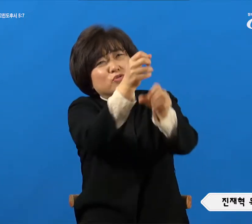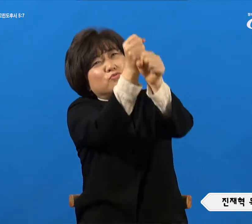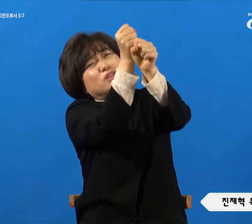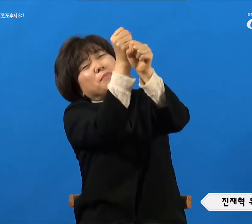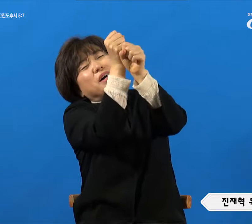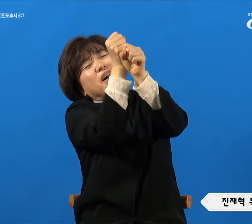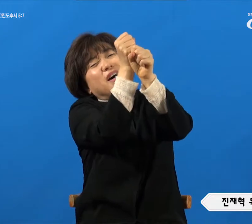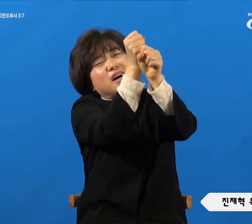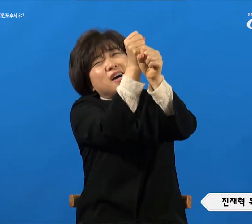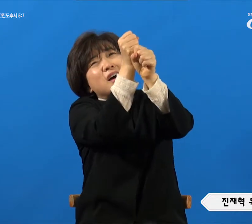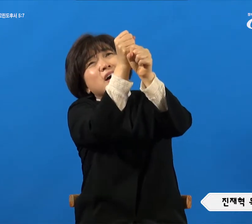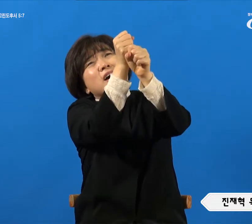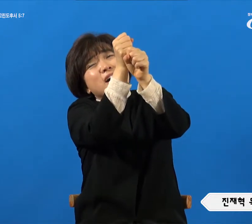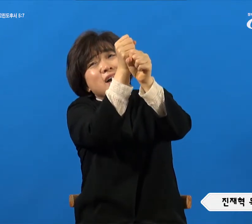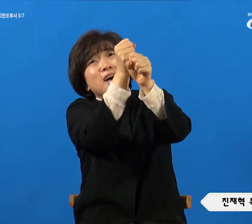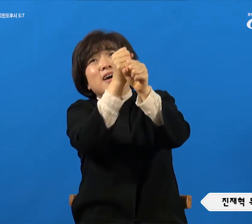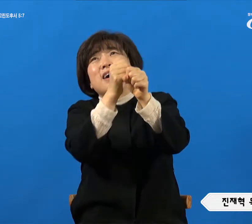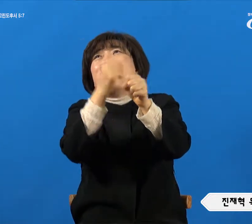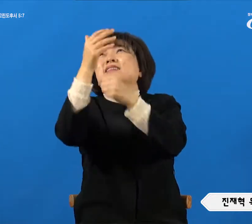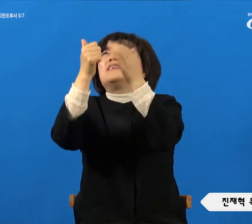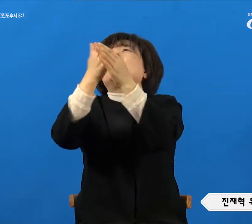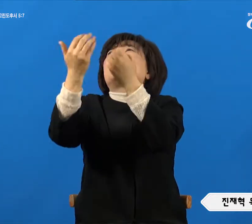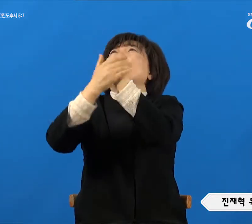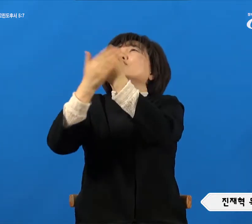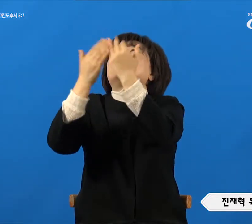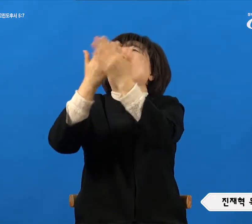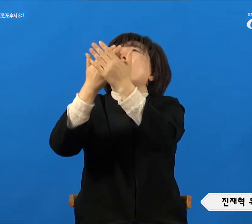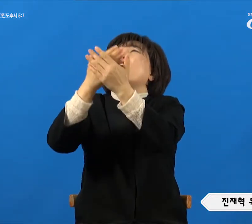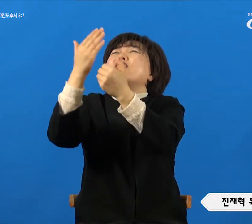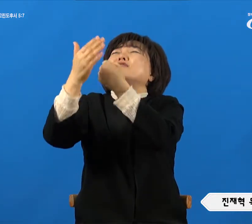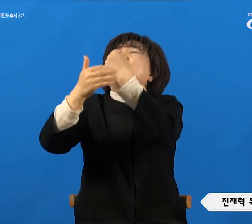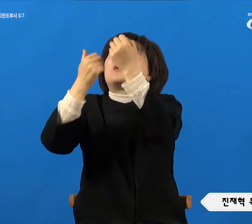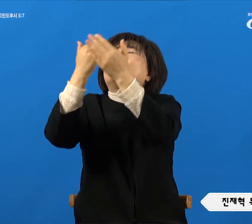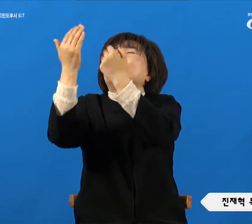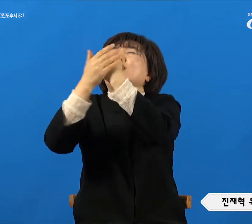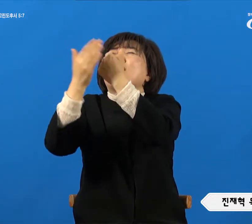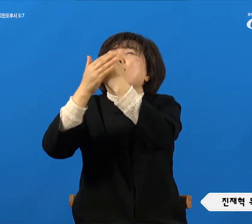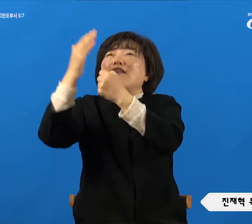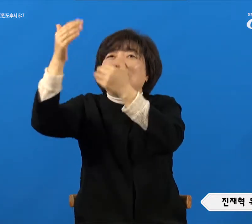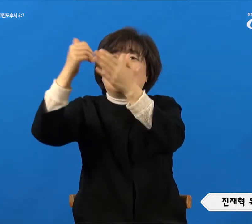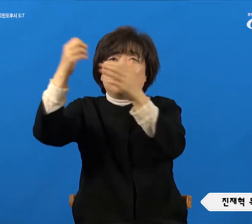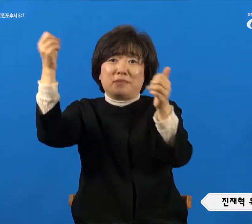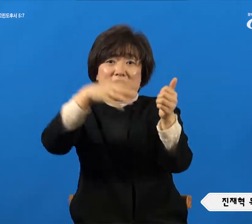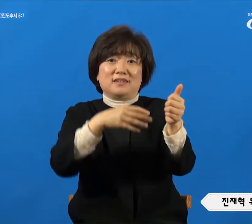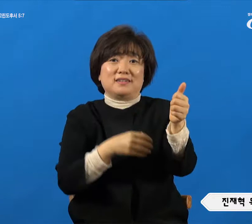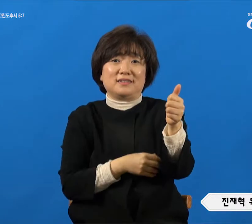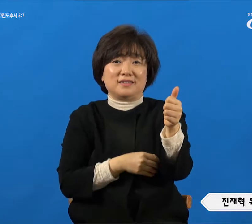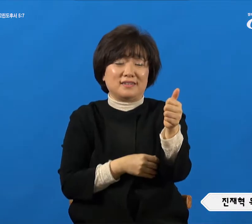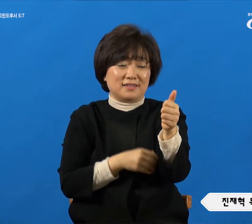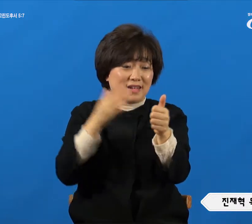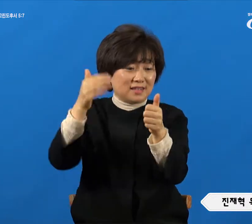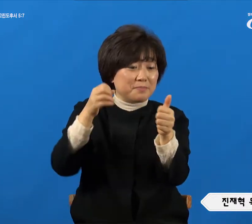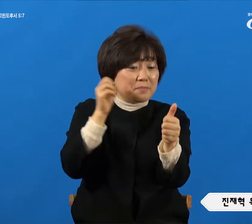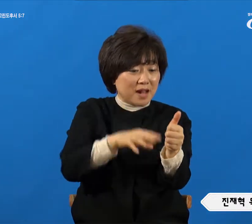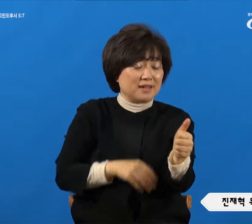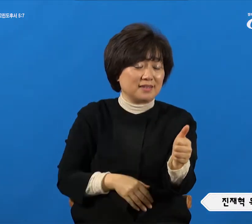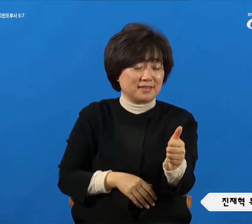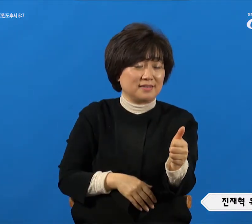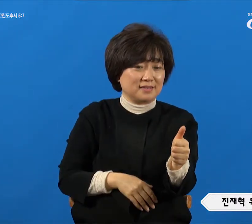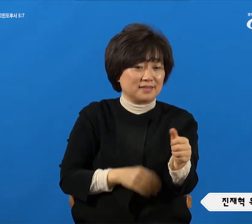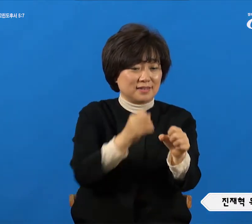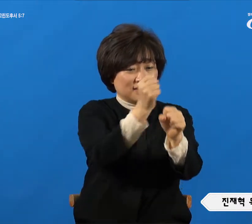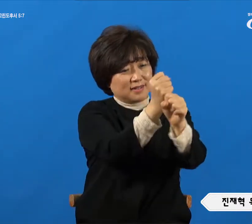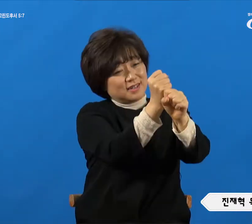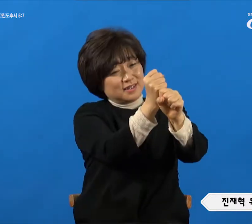나를 좀 도와달라고 소리를 쳤더니 하나님께서 말씀하시더랍니다. 하나님께서